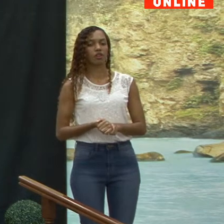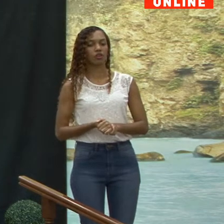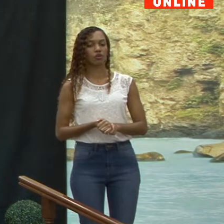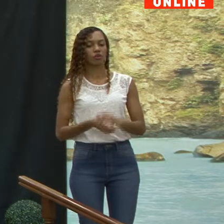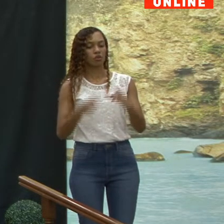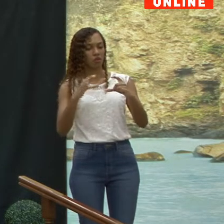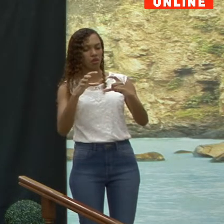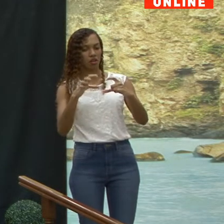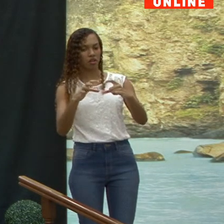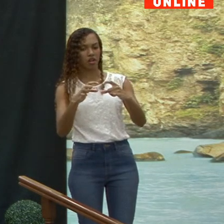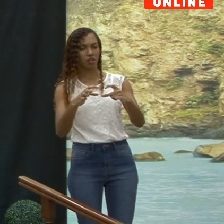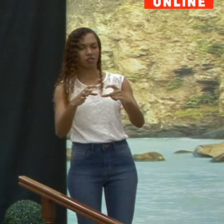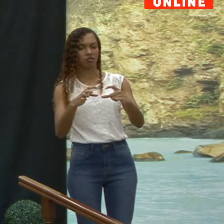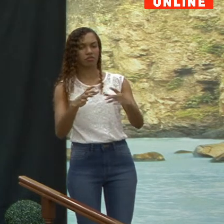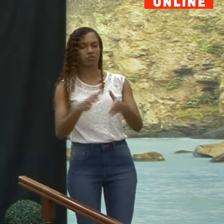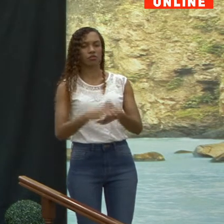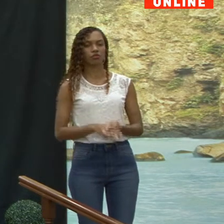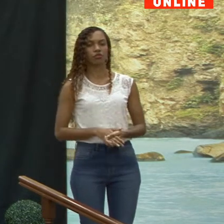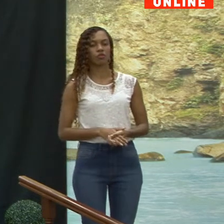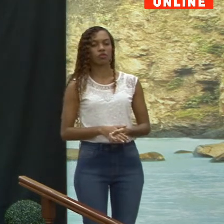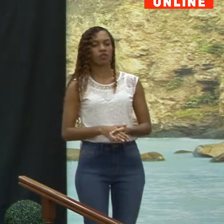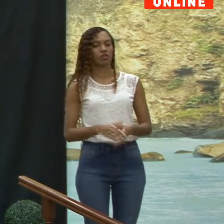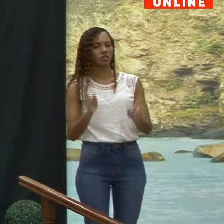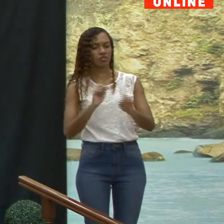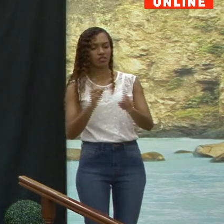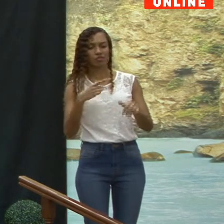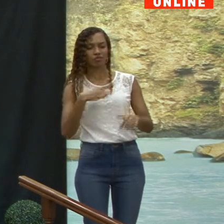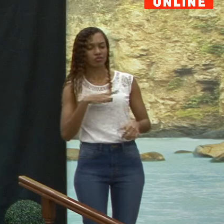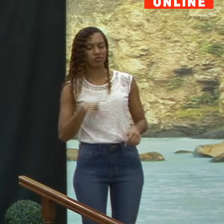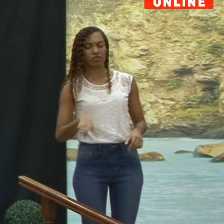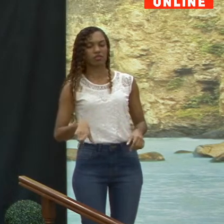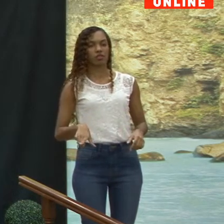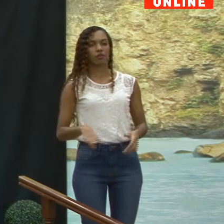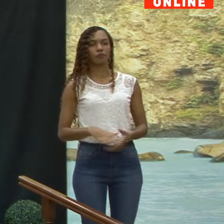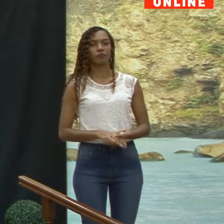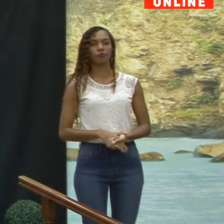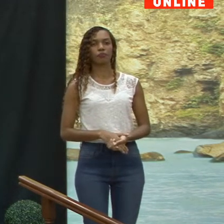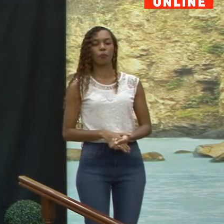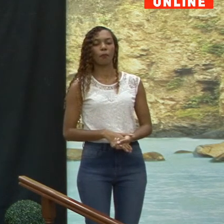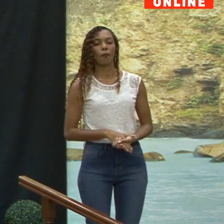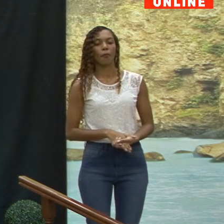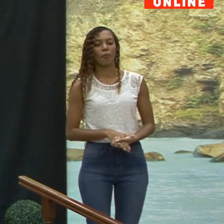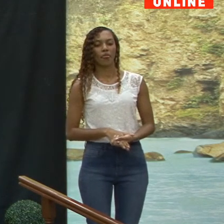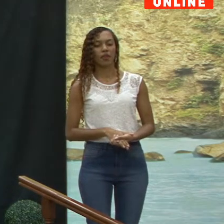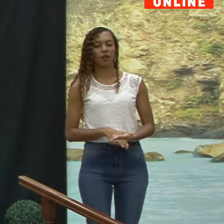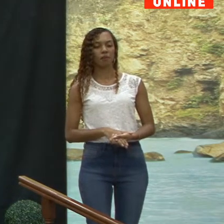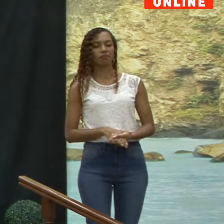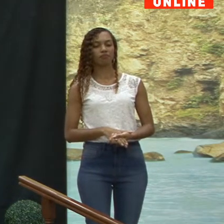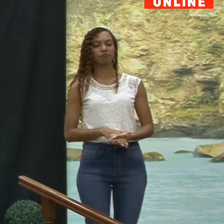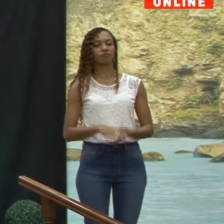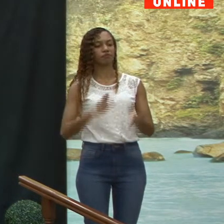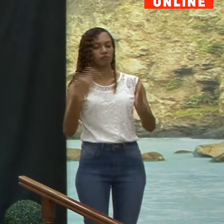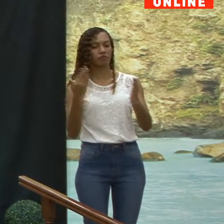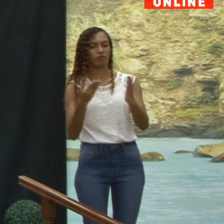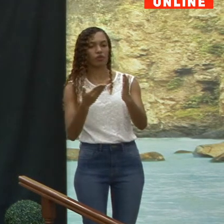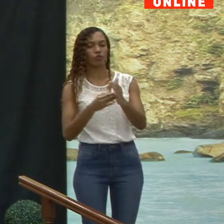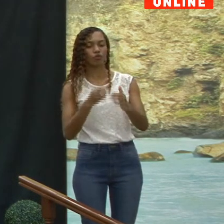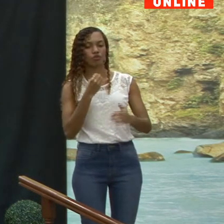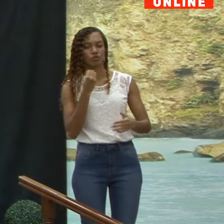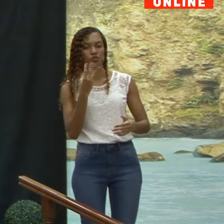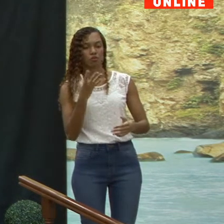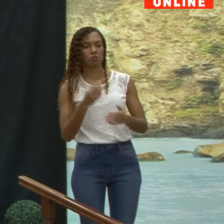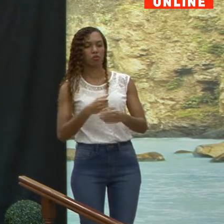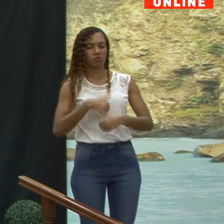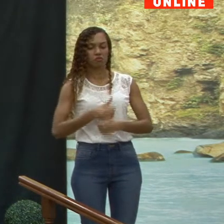mais cartão, não tem cheque especial, não tem nada. Acostumado a dar tudo de bom, do melhor para os